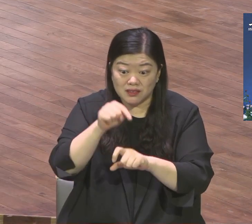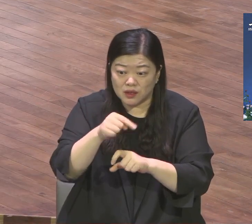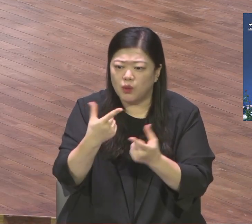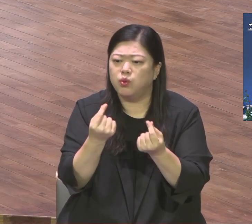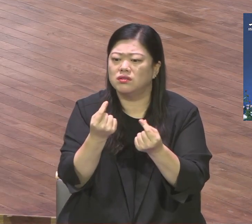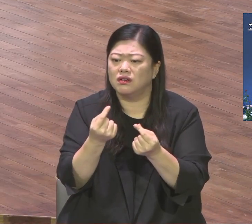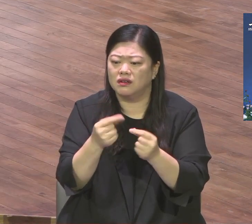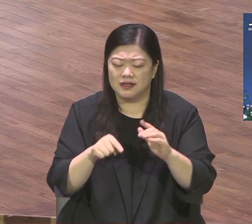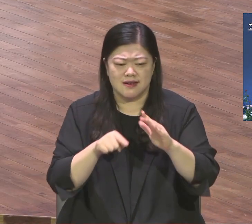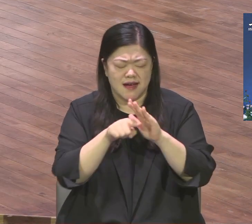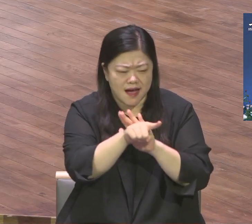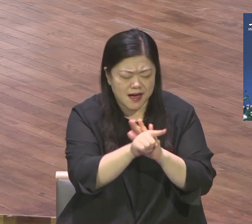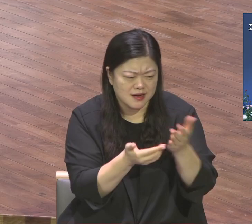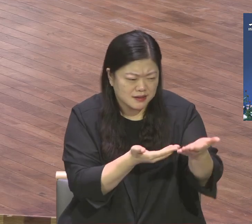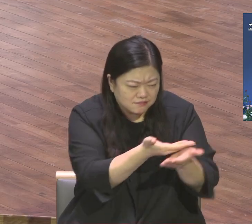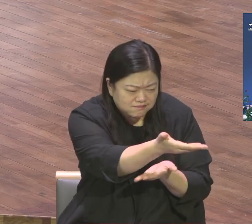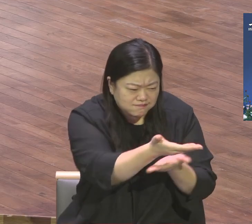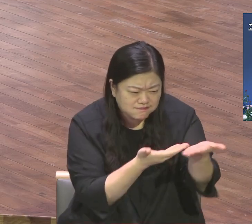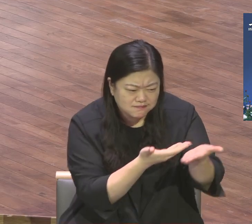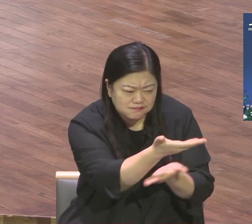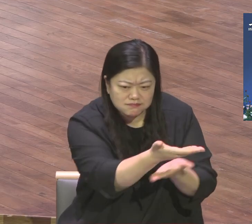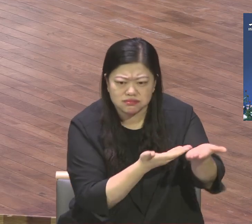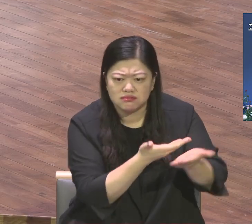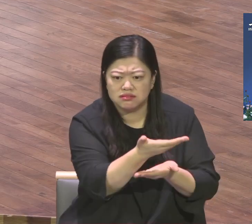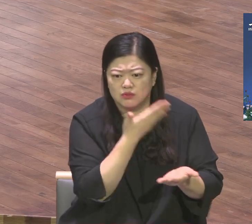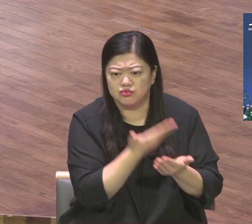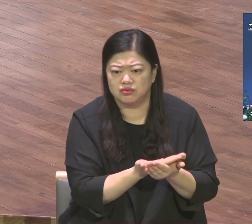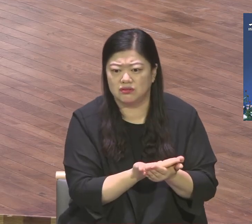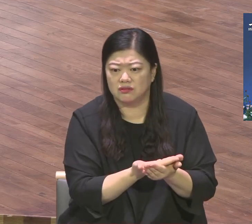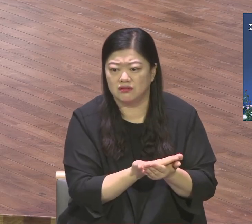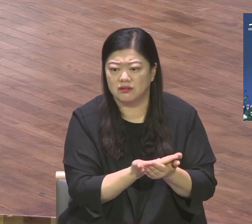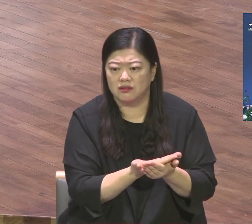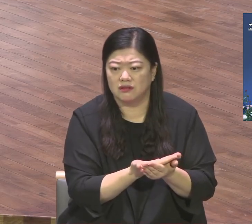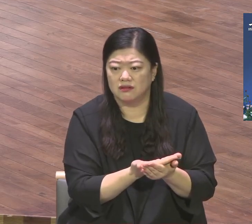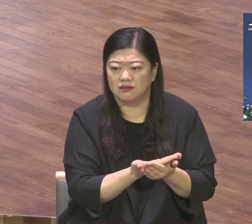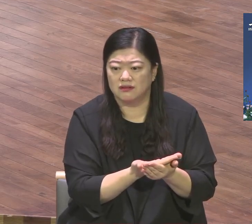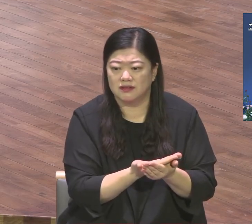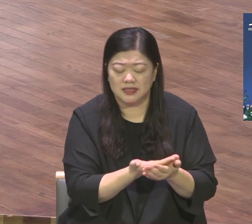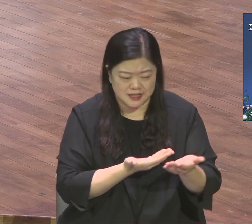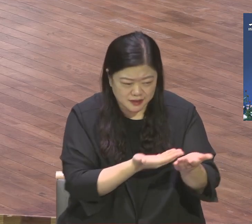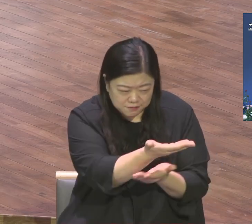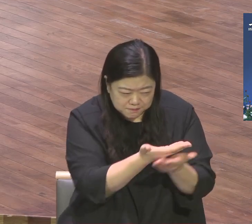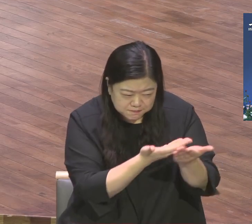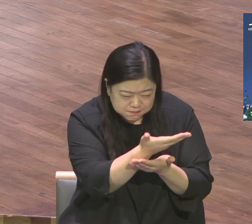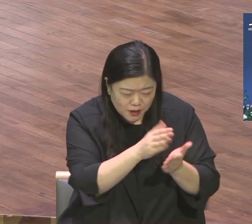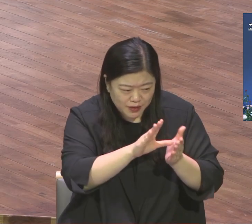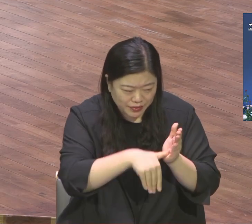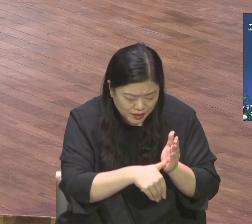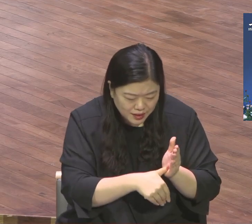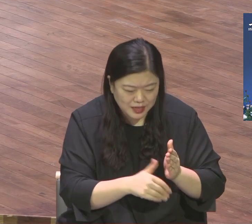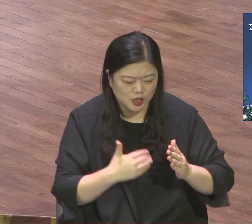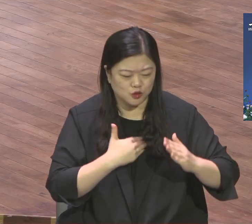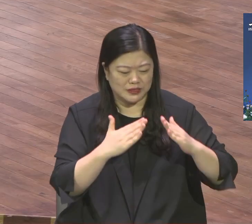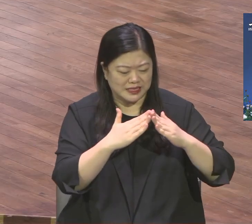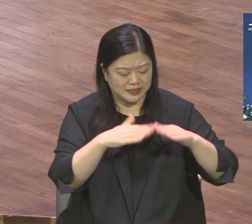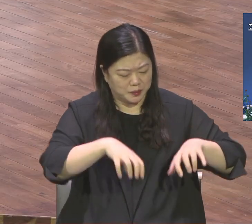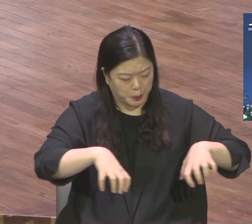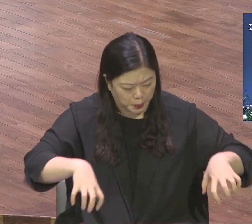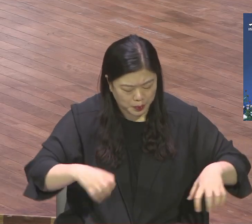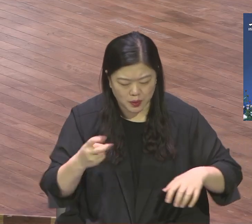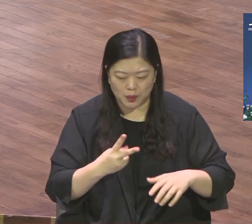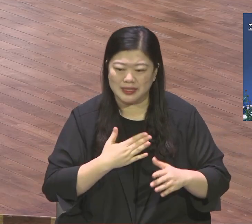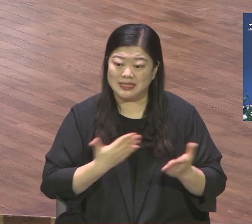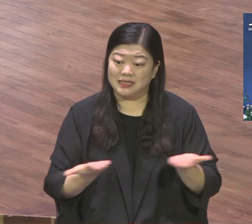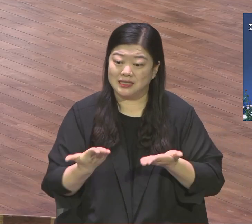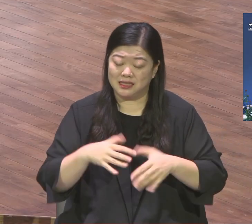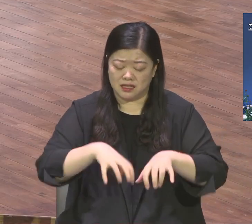때 사실적인 그러한 열매를 맺게 되지요. 영교회 교구 각 기관 부서 모두가